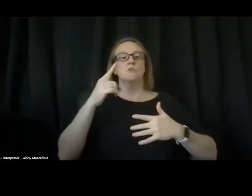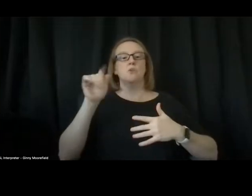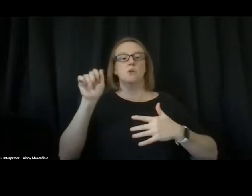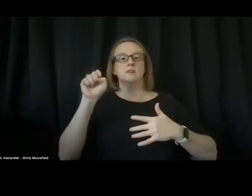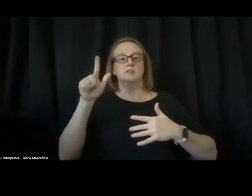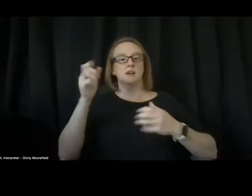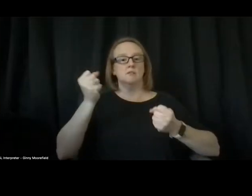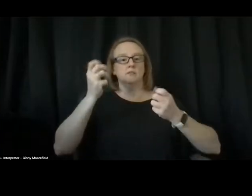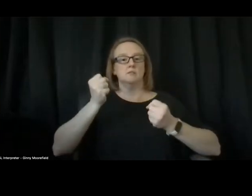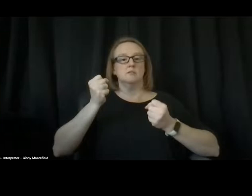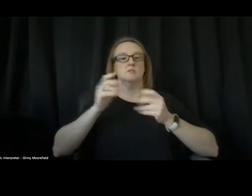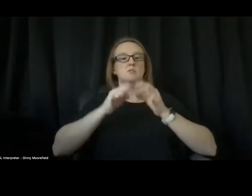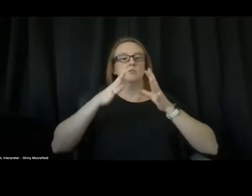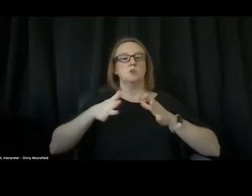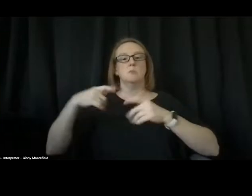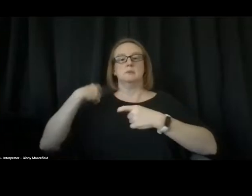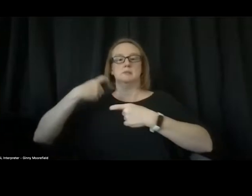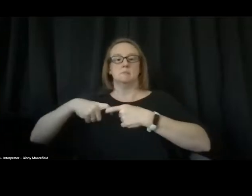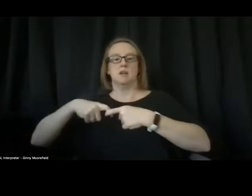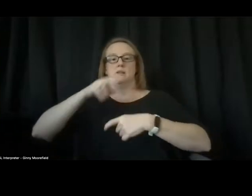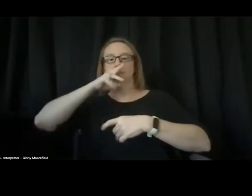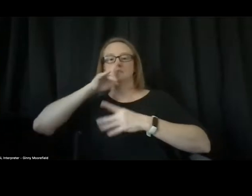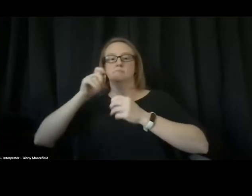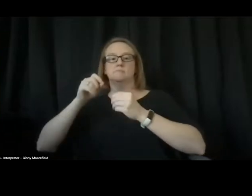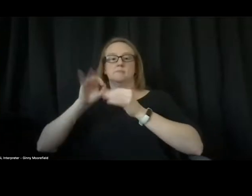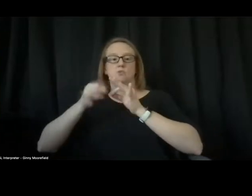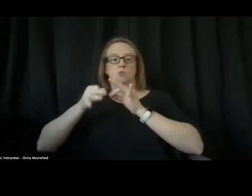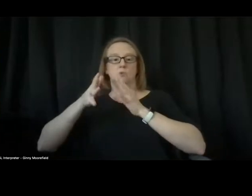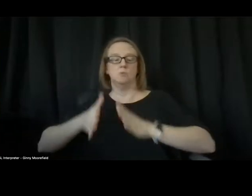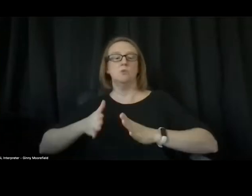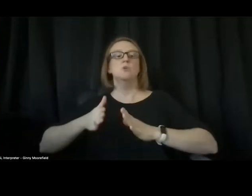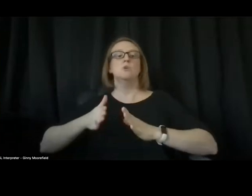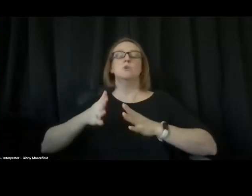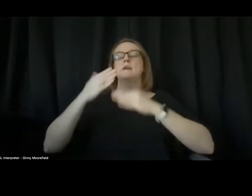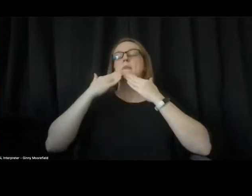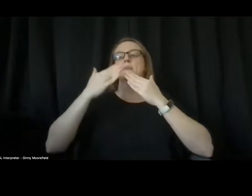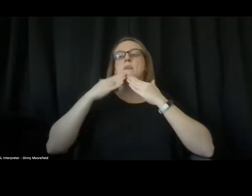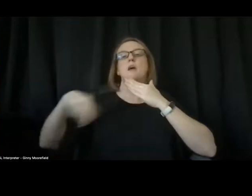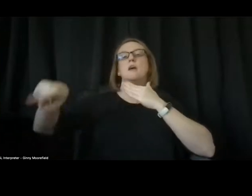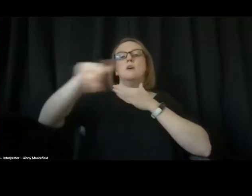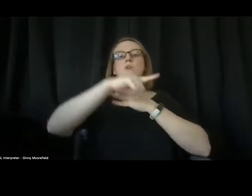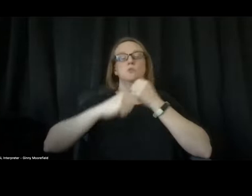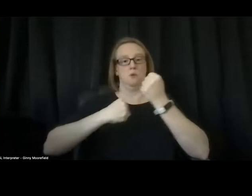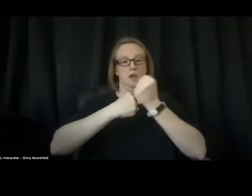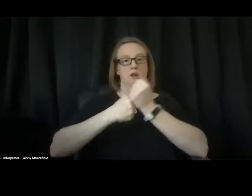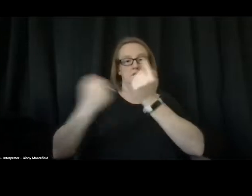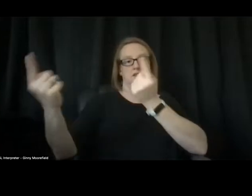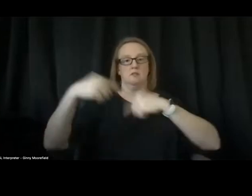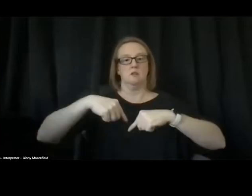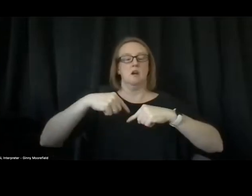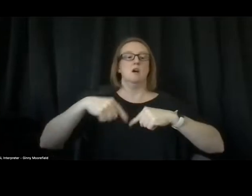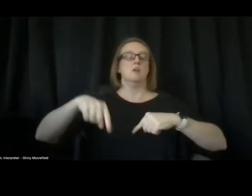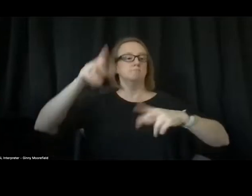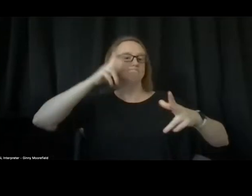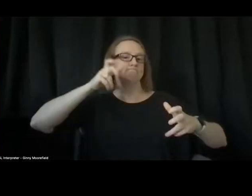a nuestros intérpretes de español de lengua de signos Gracias a todos y también gracias a todos los intercesores